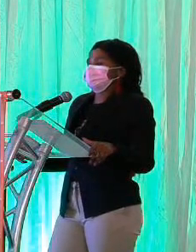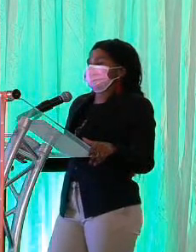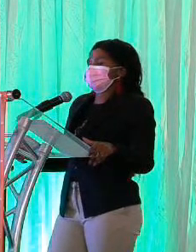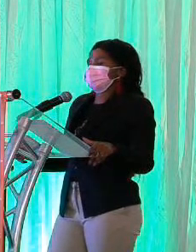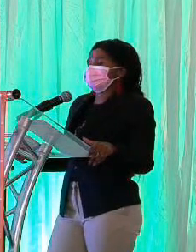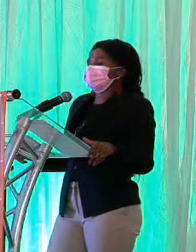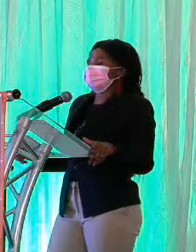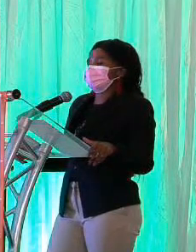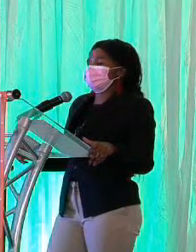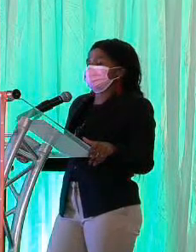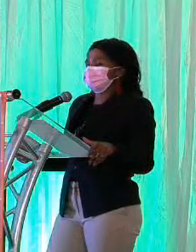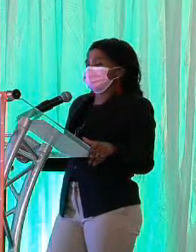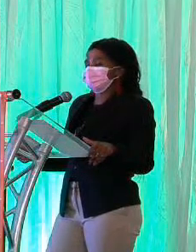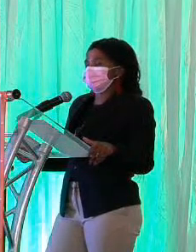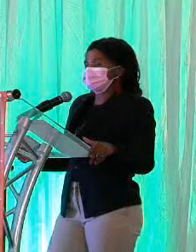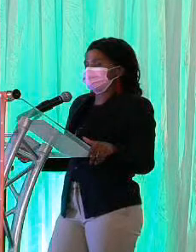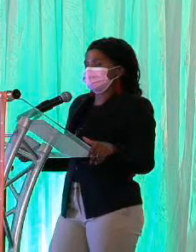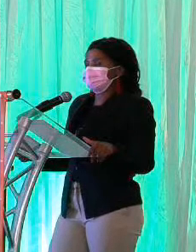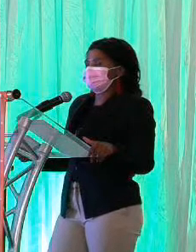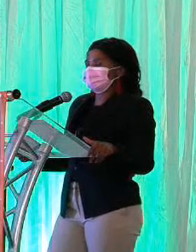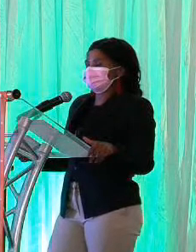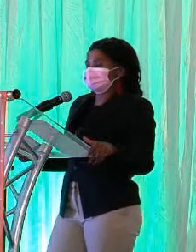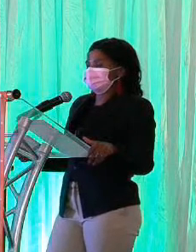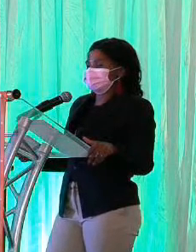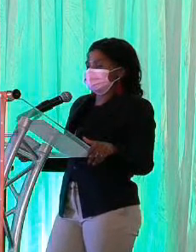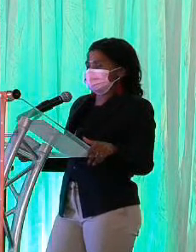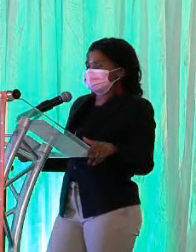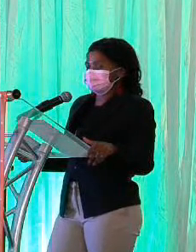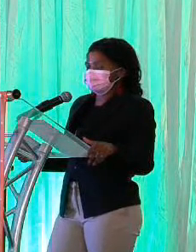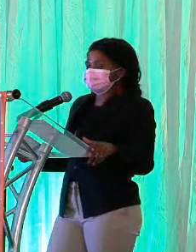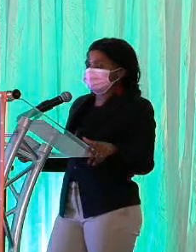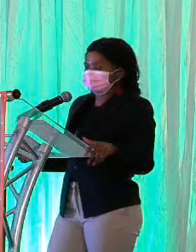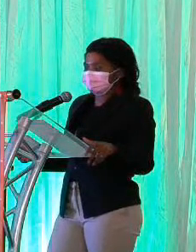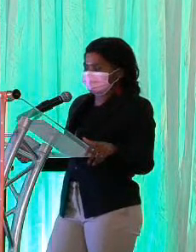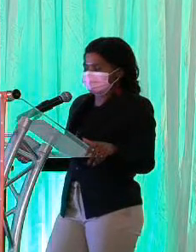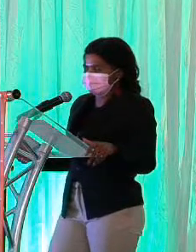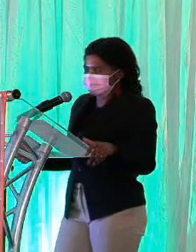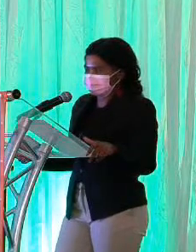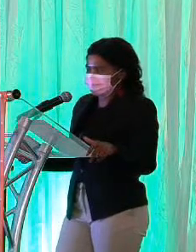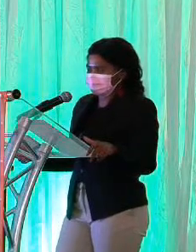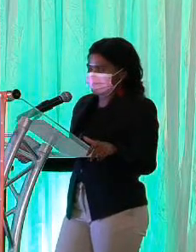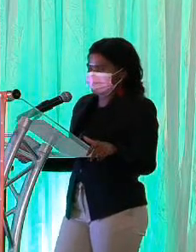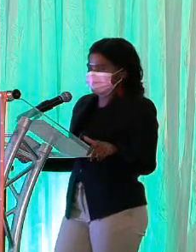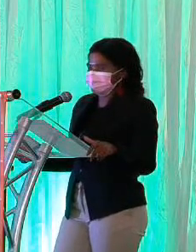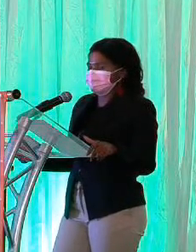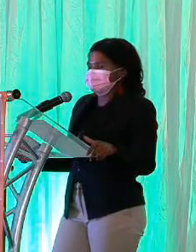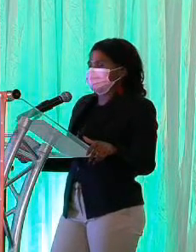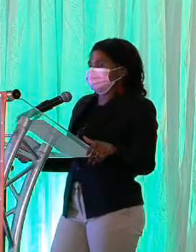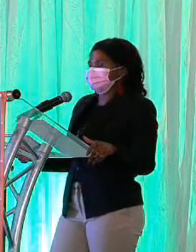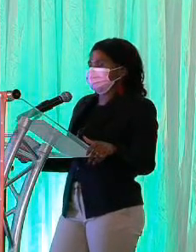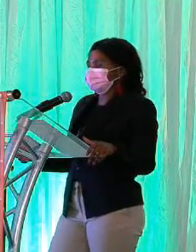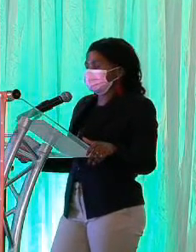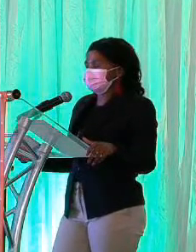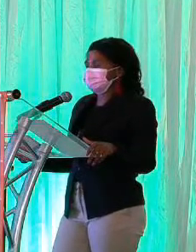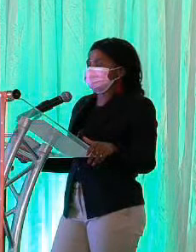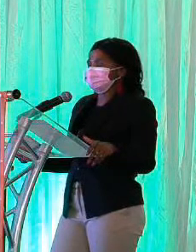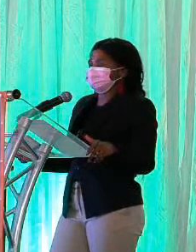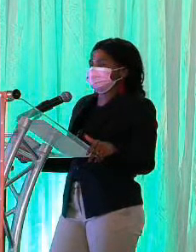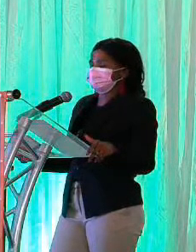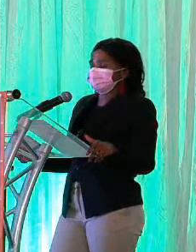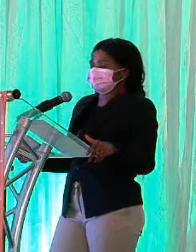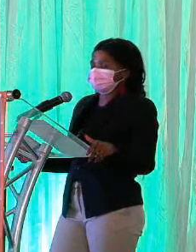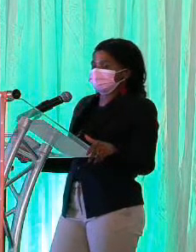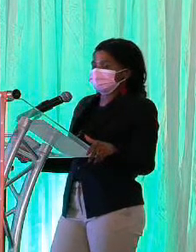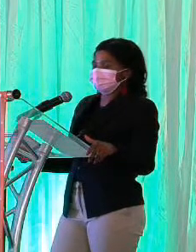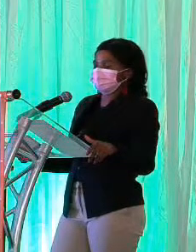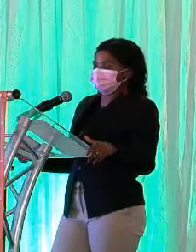kusukela ke ngoko esemncinci ubezibandakanya nedabi lomzabalazo uzibandakanye nedabi lomzabalazo